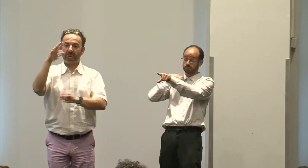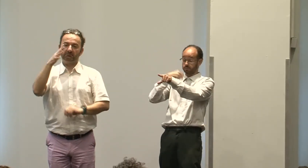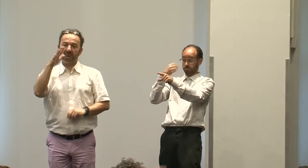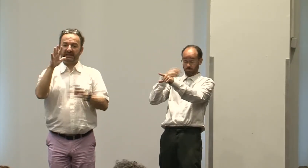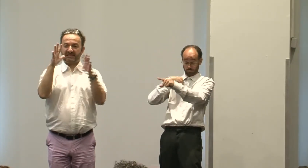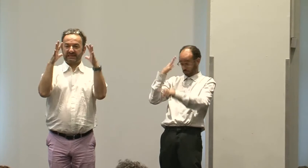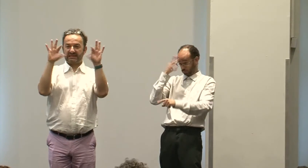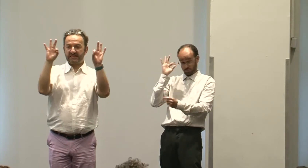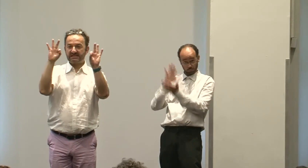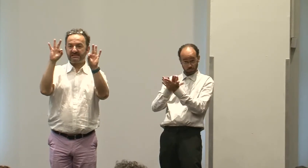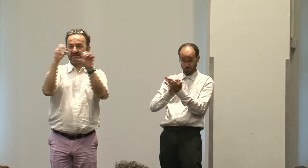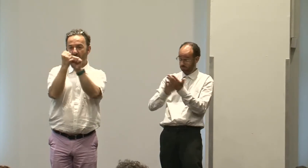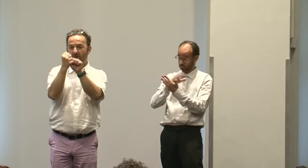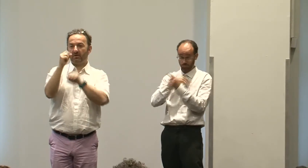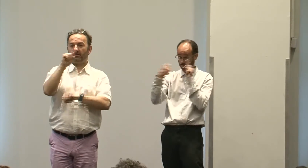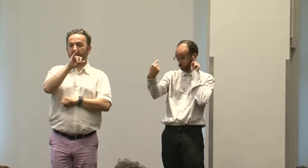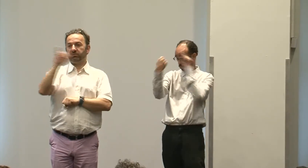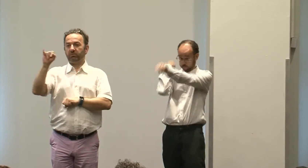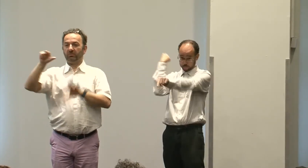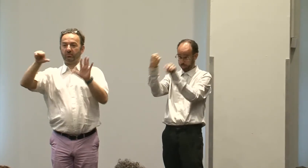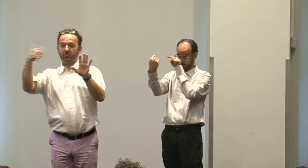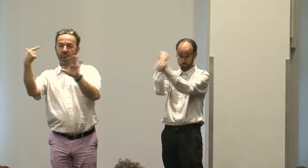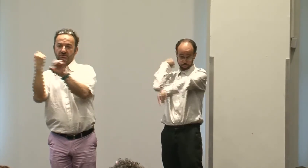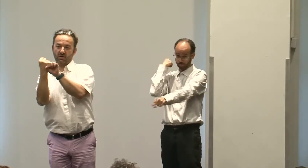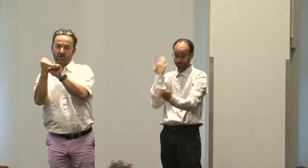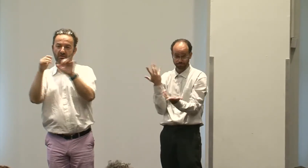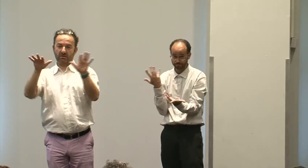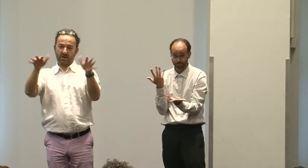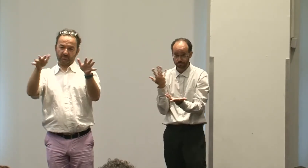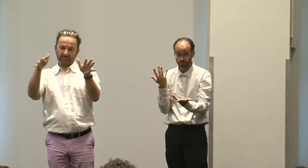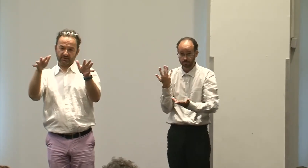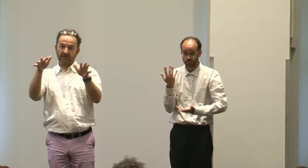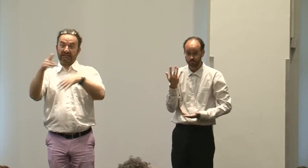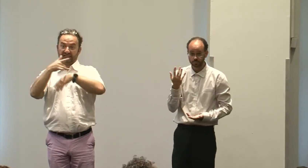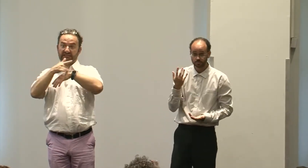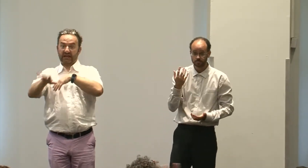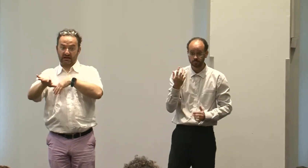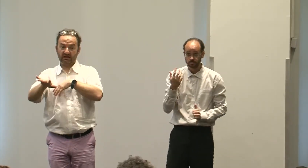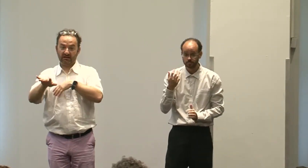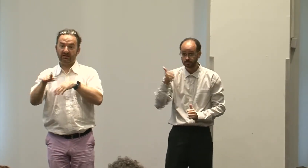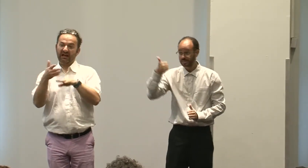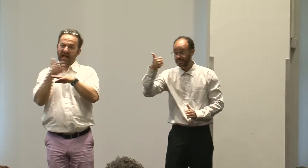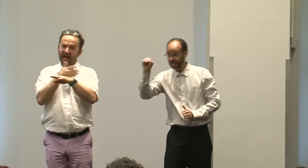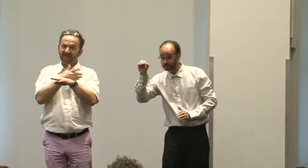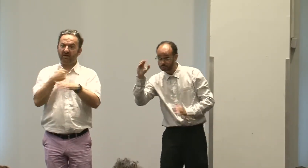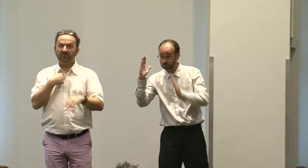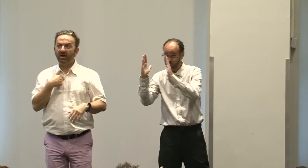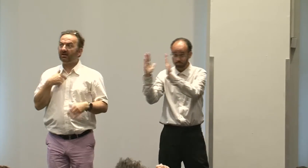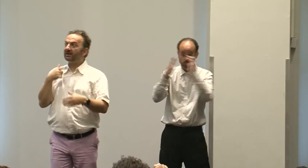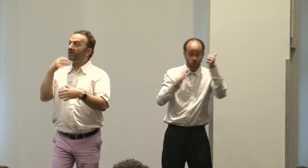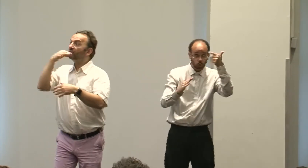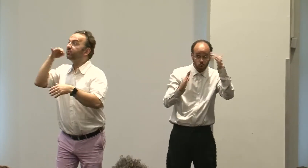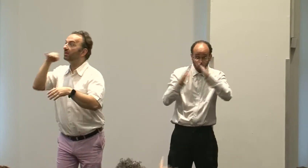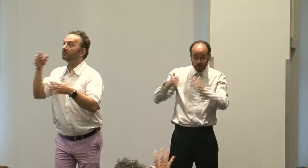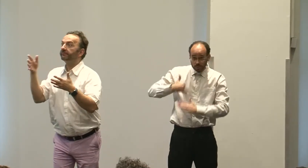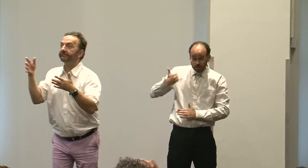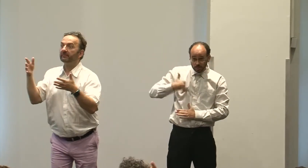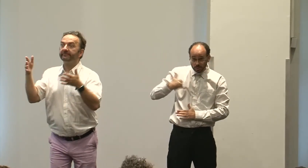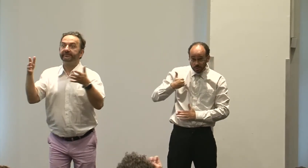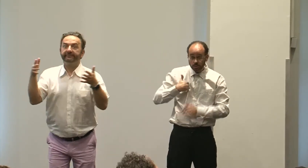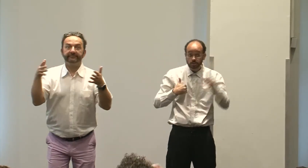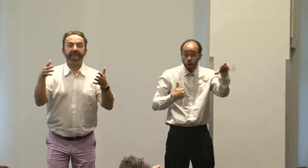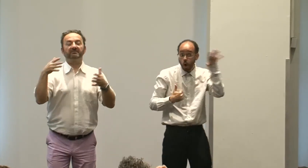depreender algum sentido algum da oralização. O que o médico oralizava para mim, não conseguia